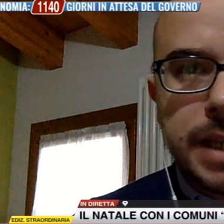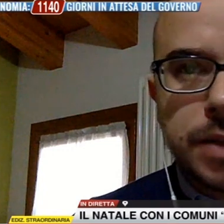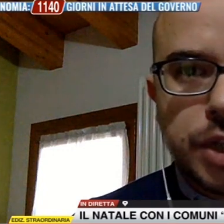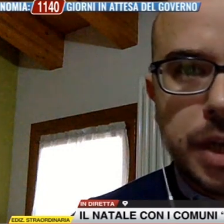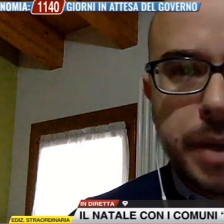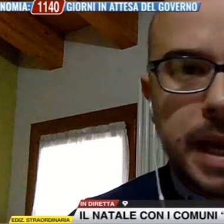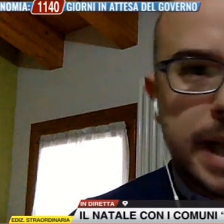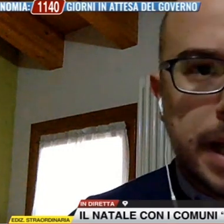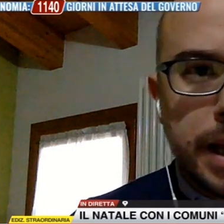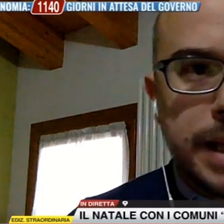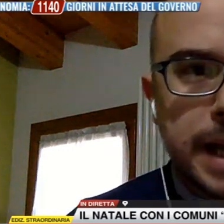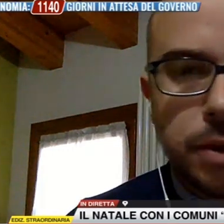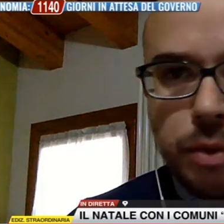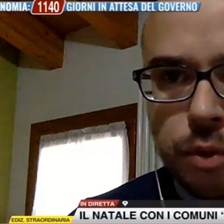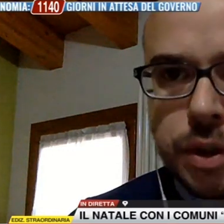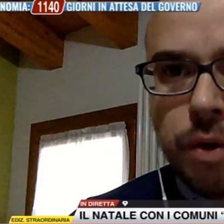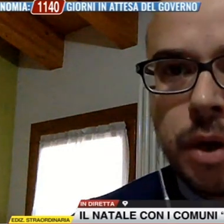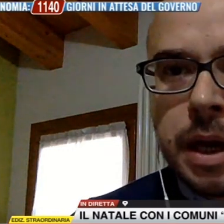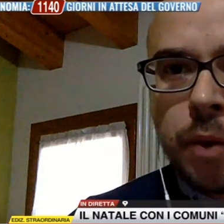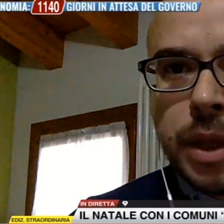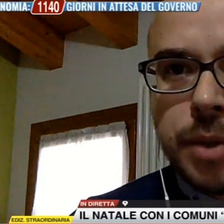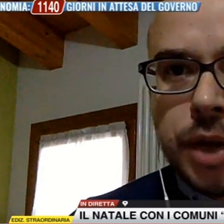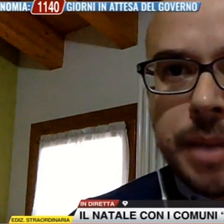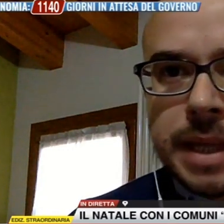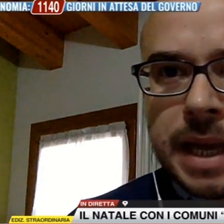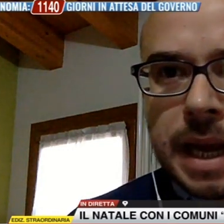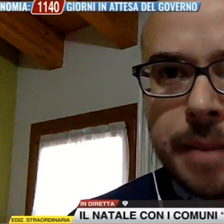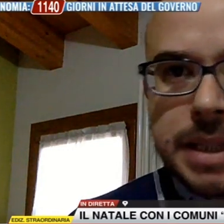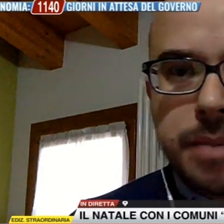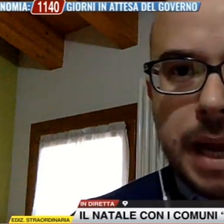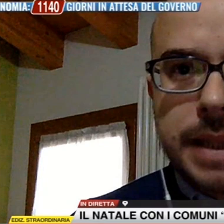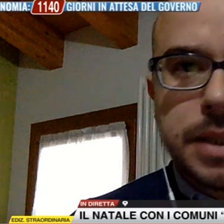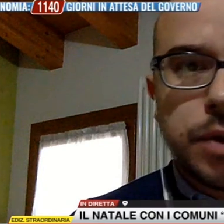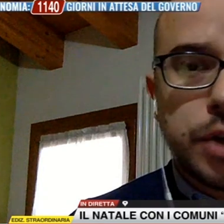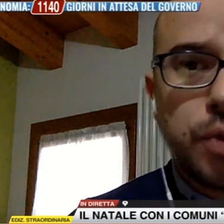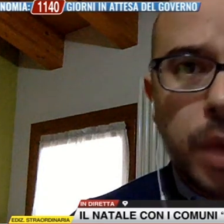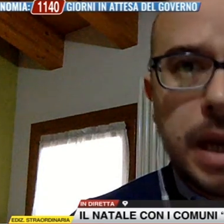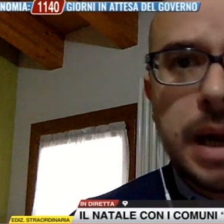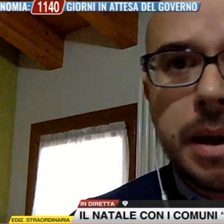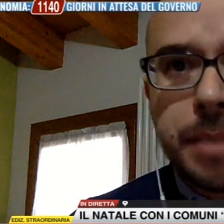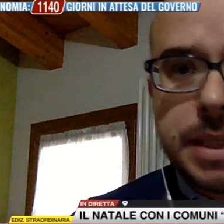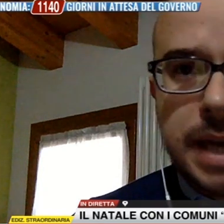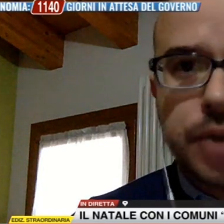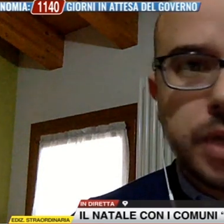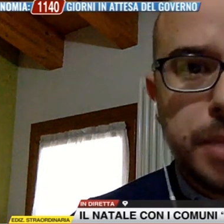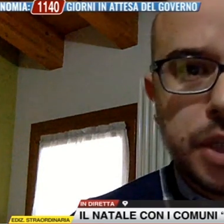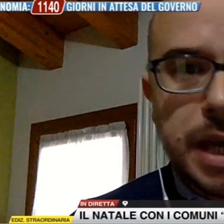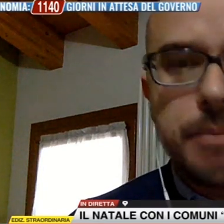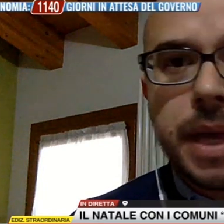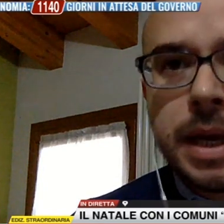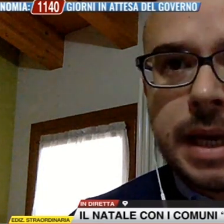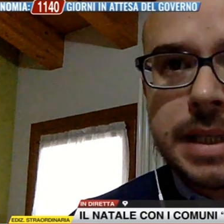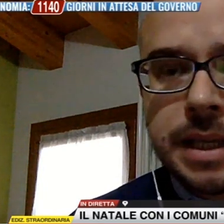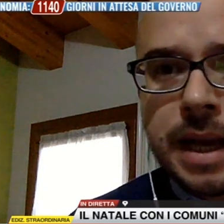e inizio dicembre, ed è i dati lo dimostrano. Quindi bisogna mantenere la massima attenzione. Su quel passaggio del